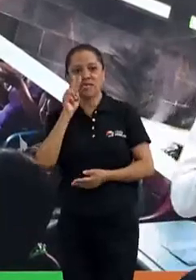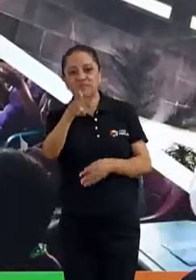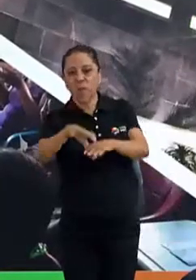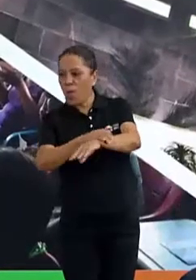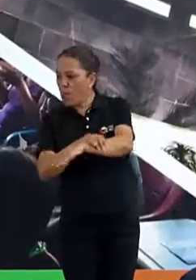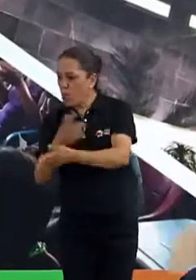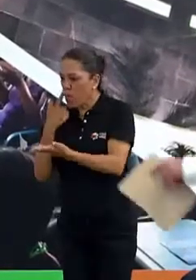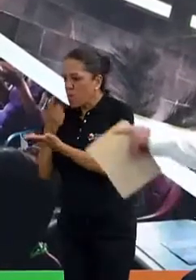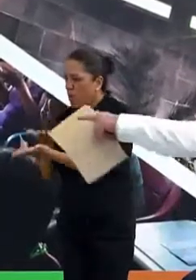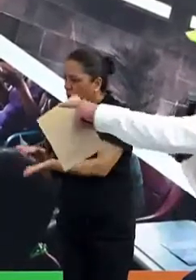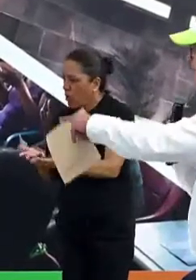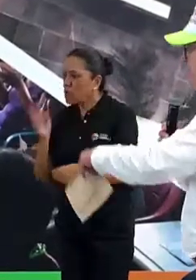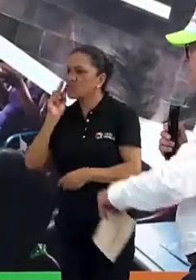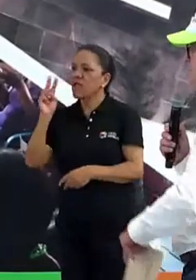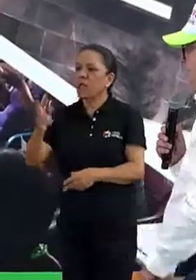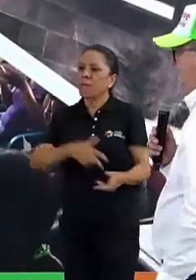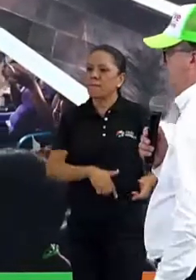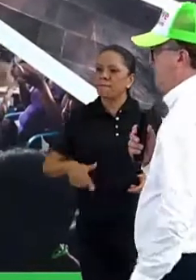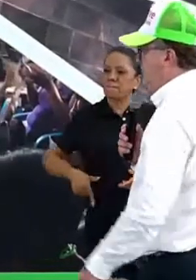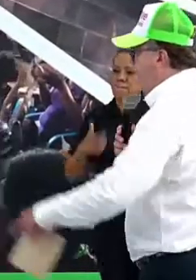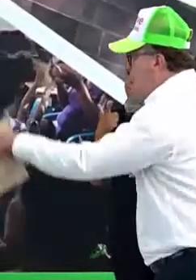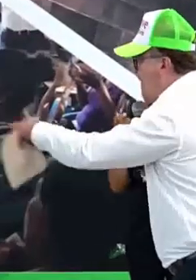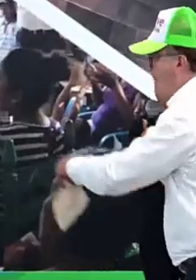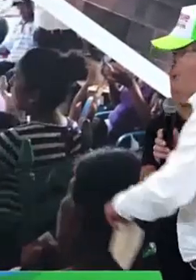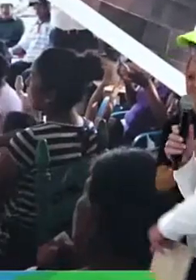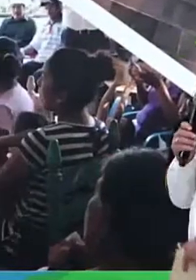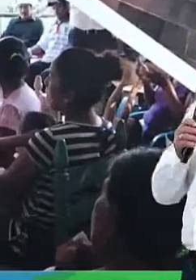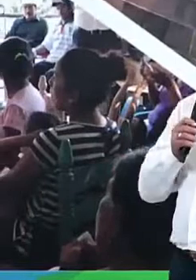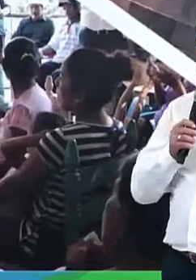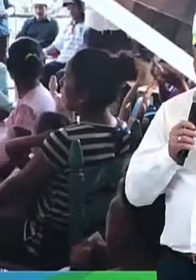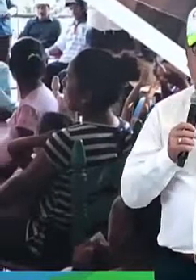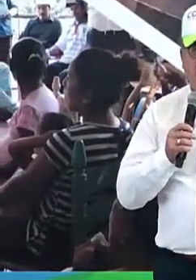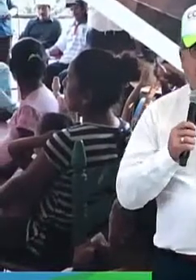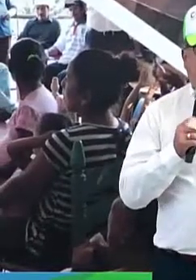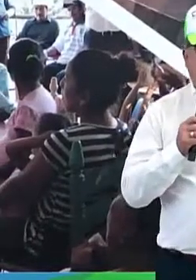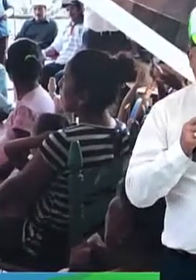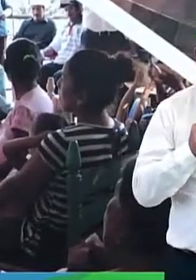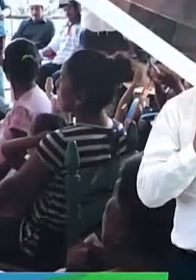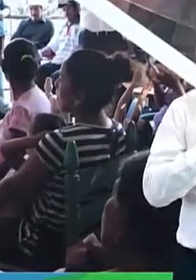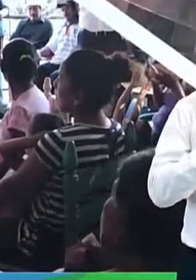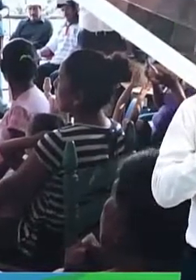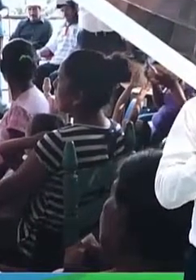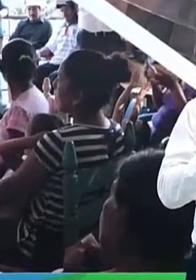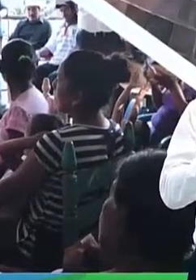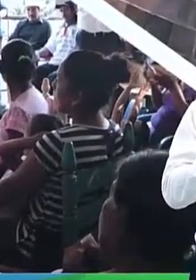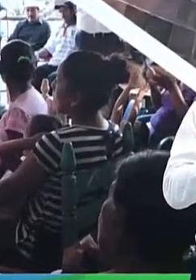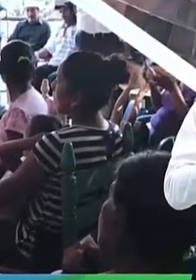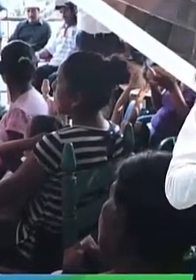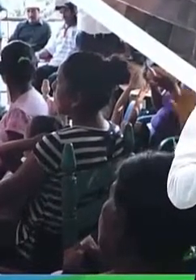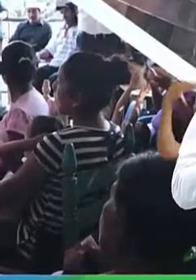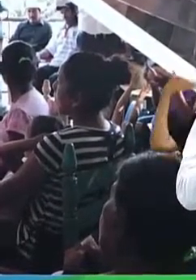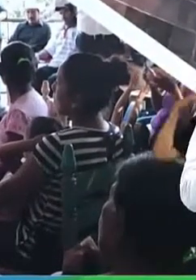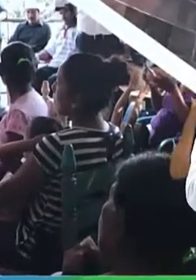botas, vean su armamento, vean su equipamiento. Eso no lo teníamos